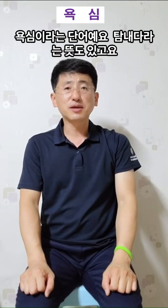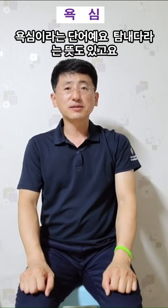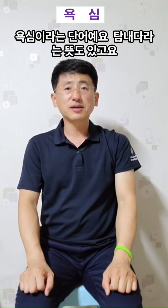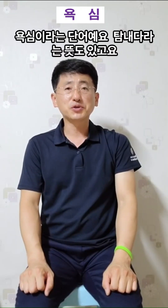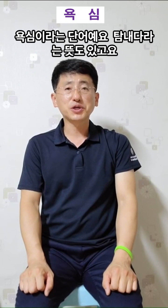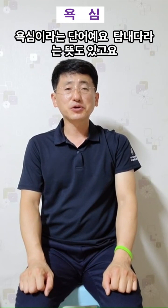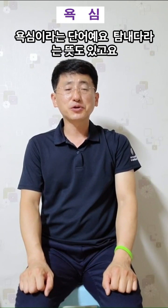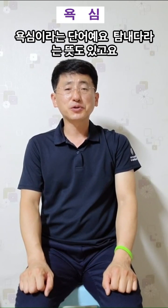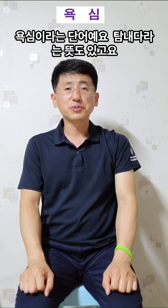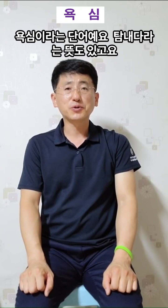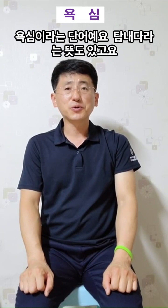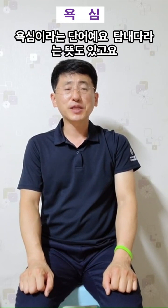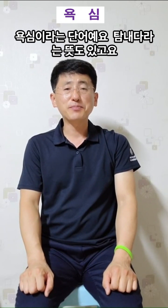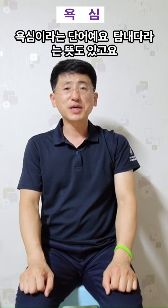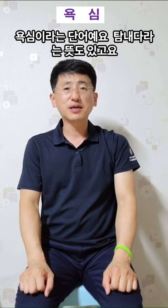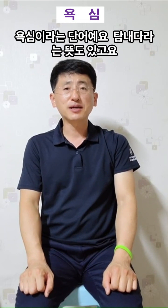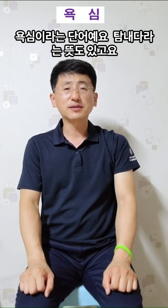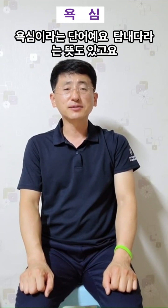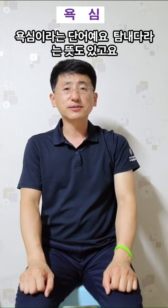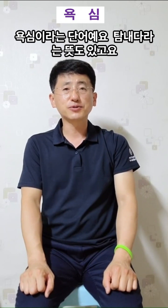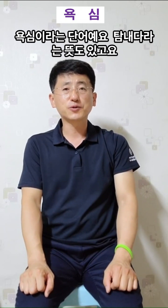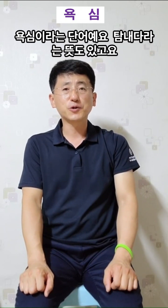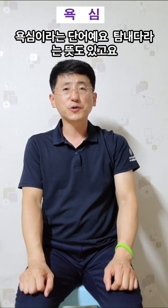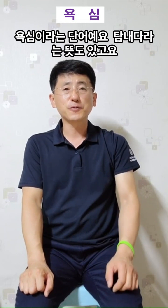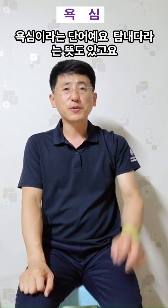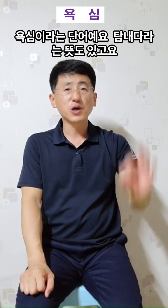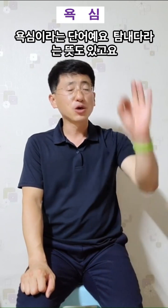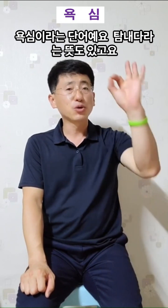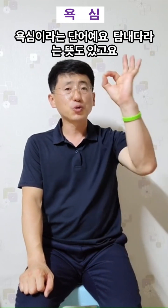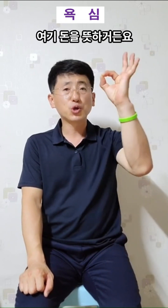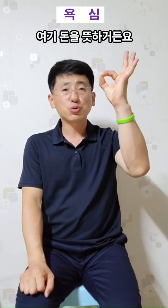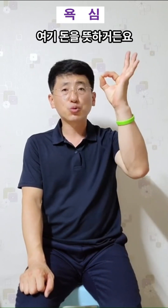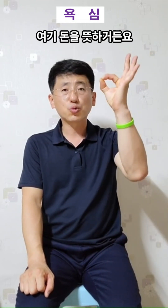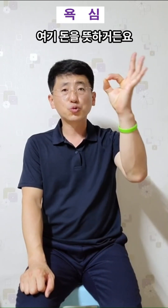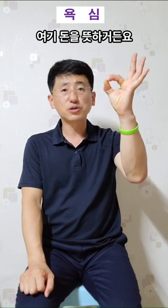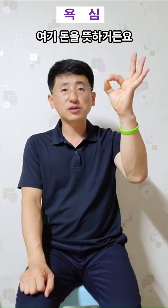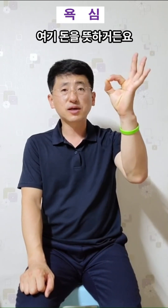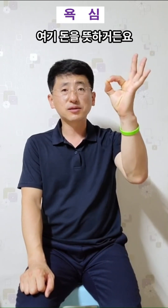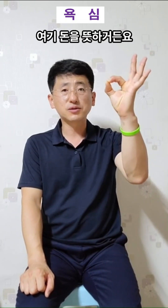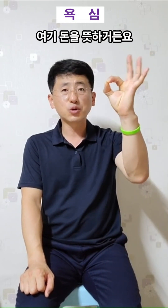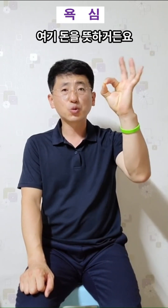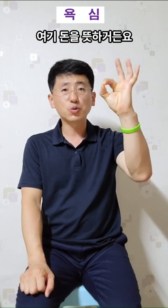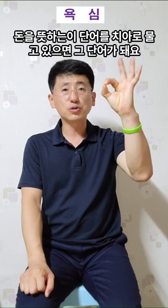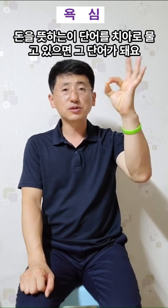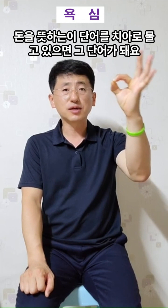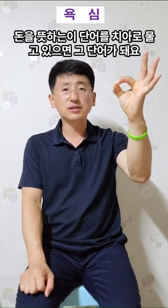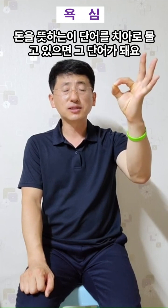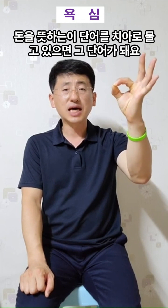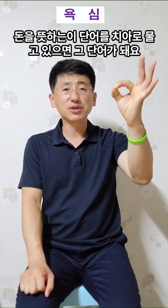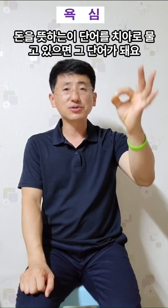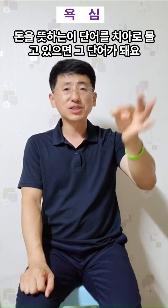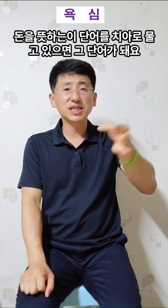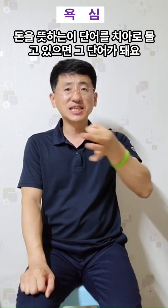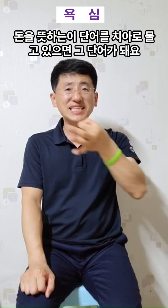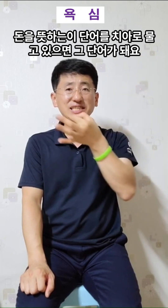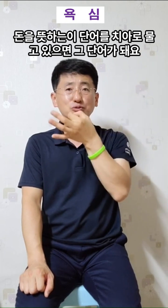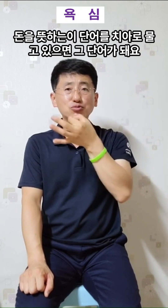욕심이라는 단어예요. 뭐 탐내다라는 뜻도 있고요. 여기 돈을 뜻하거든요. 돈을 뜻하는 이 단어를 이로